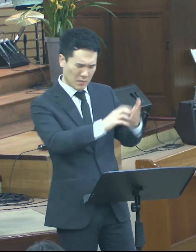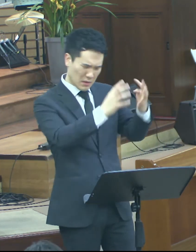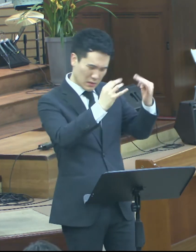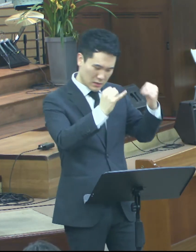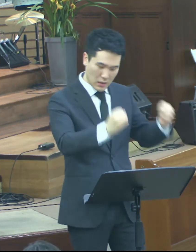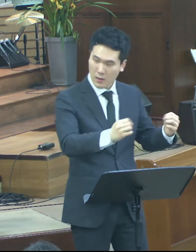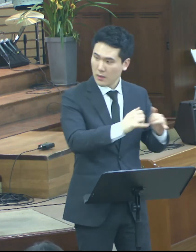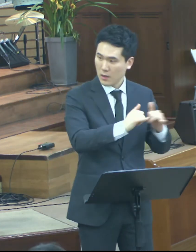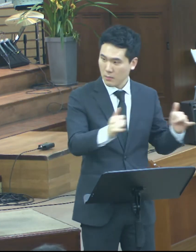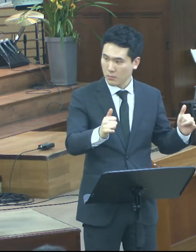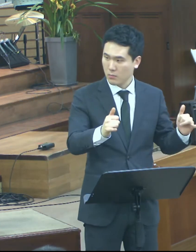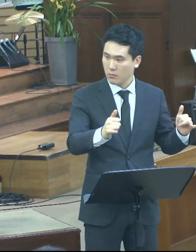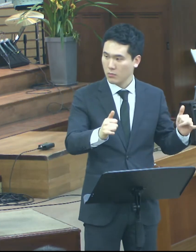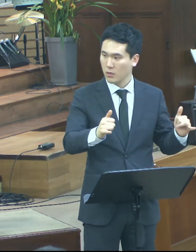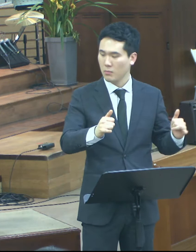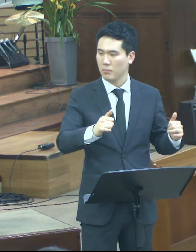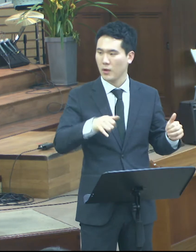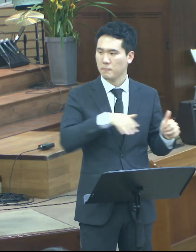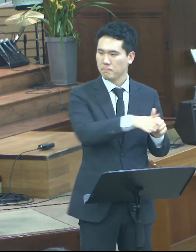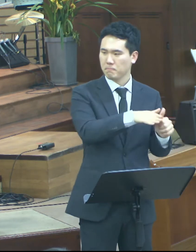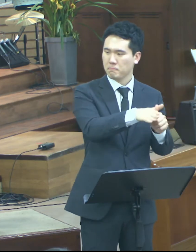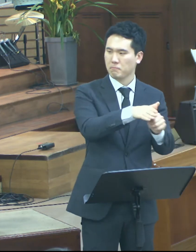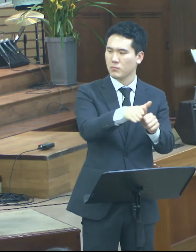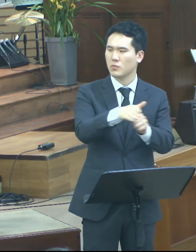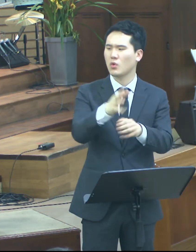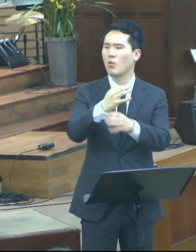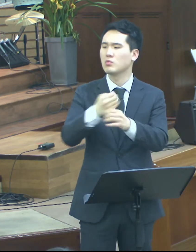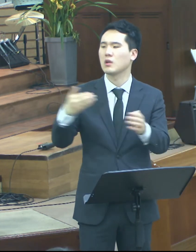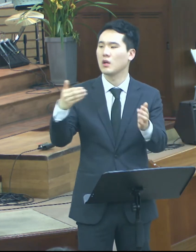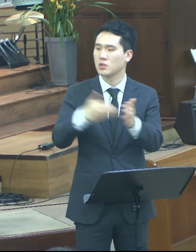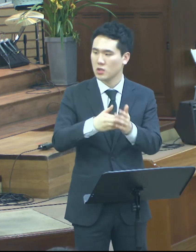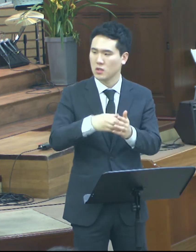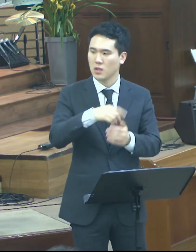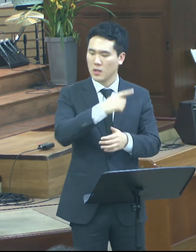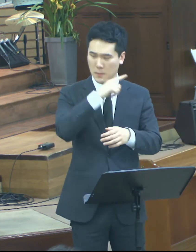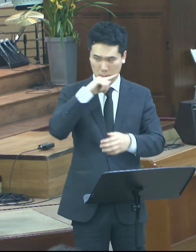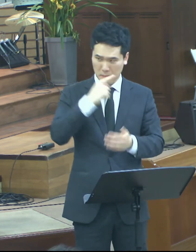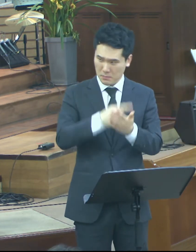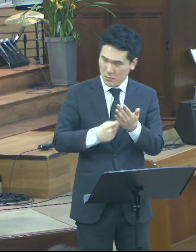독일인이 언제까지 참아야 되는가? 저 이태리로 왜 헌금을 계속 보내야 되는가?